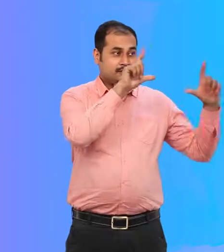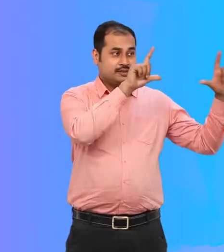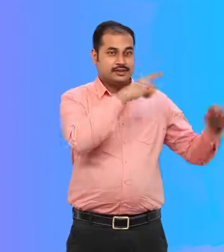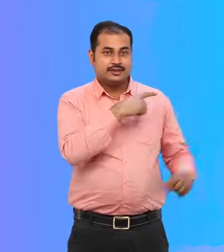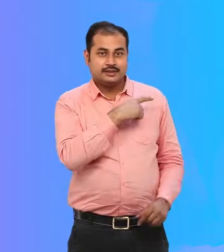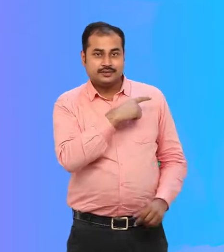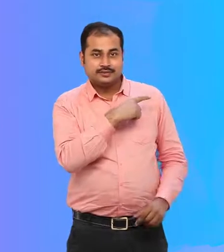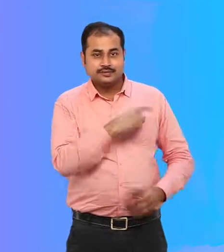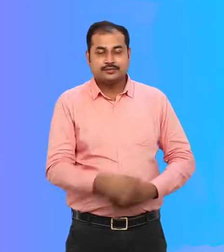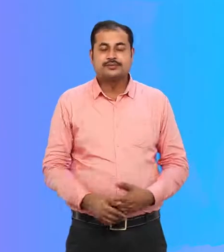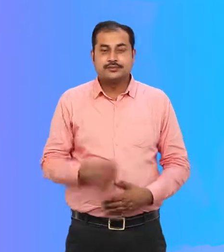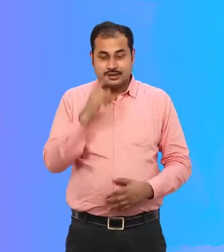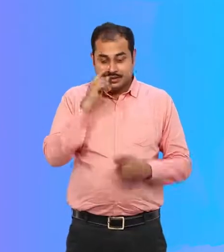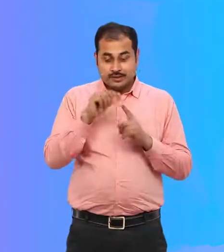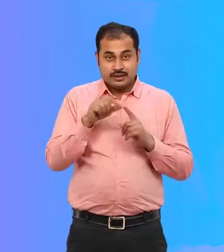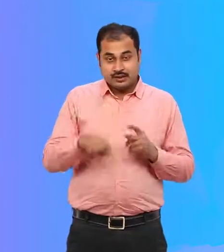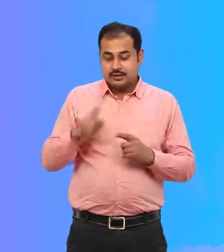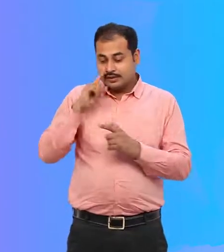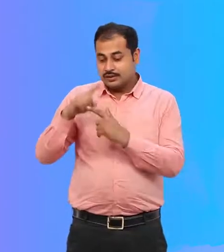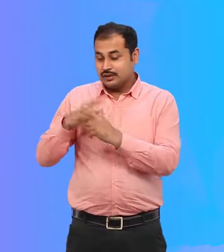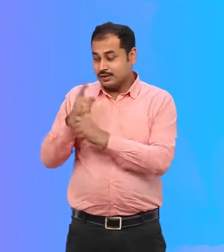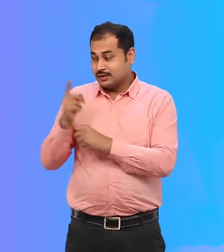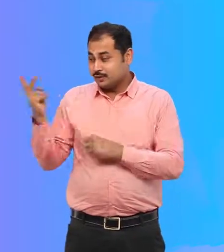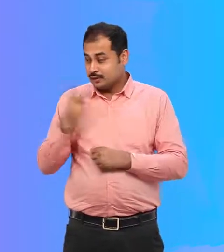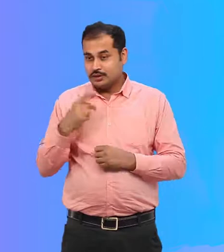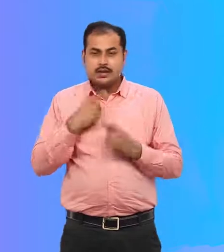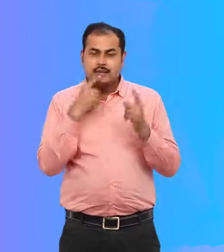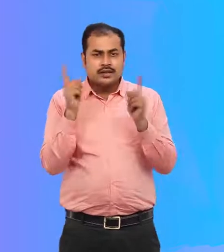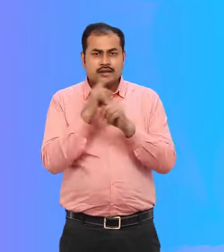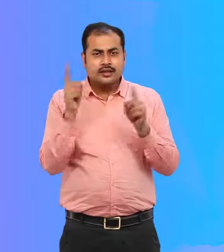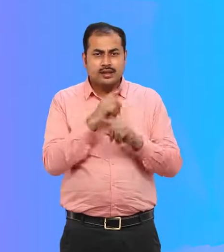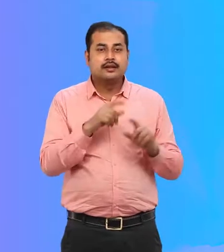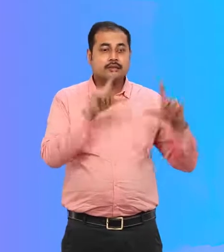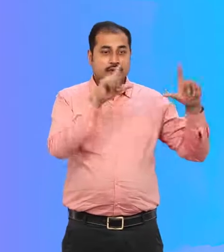मैं पहले चित्र में प्रिया और ज्योति मैडम बात कर रहे हैं